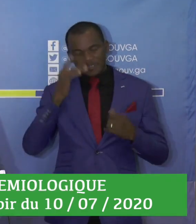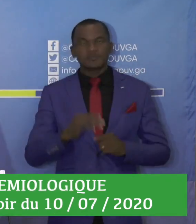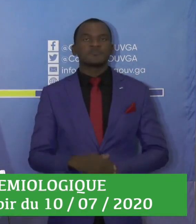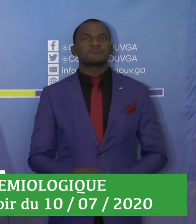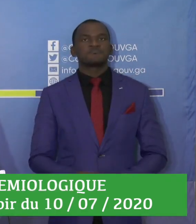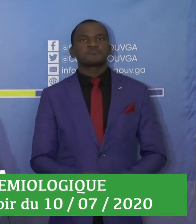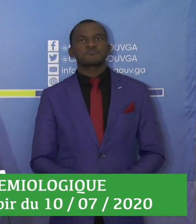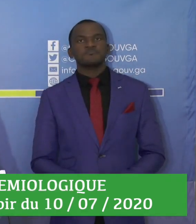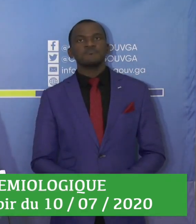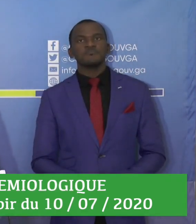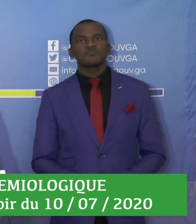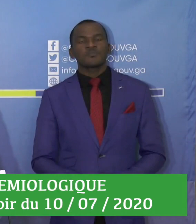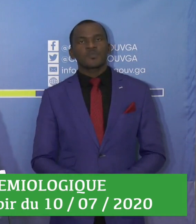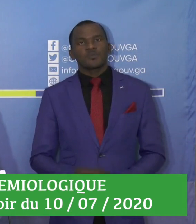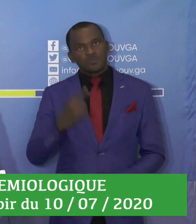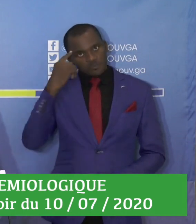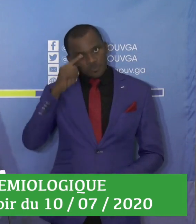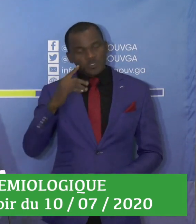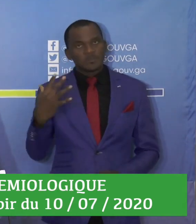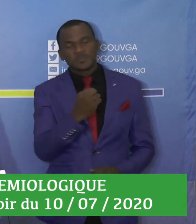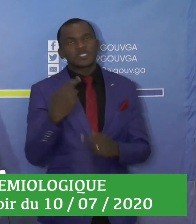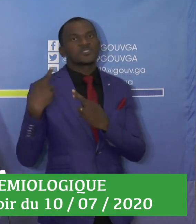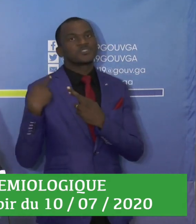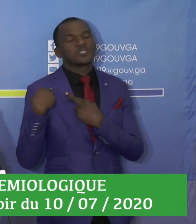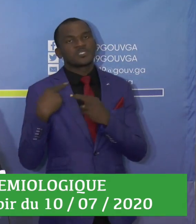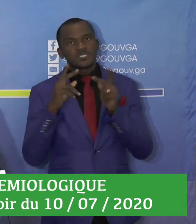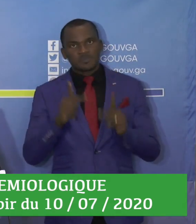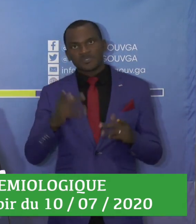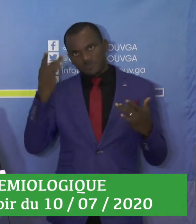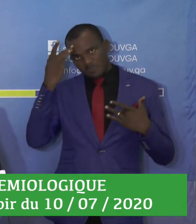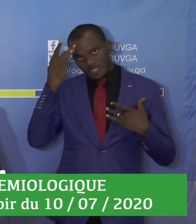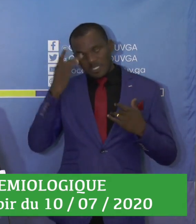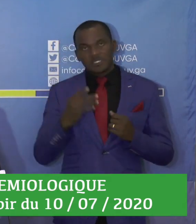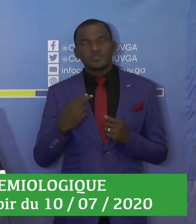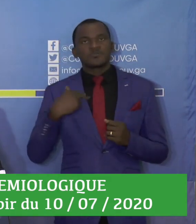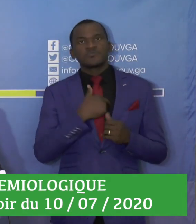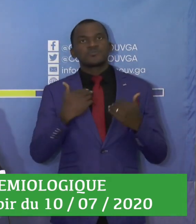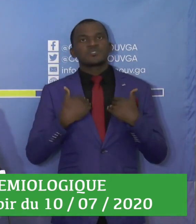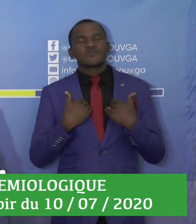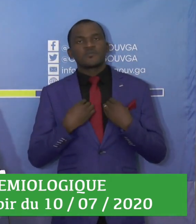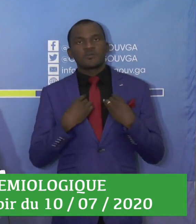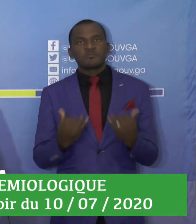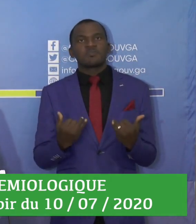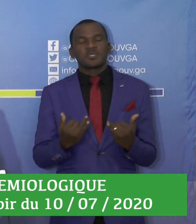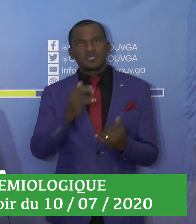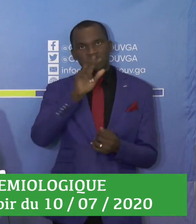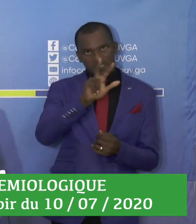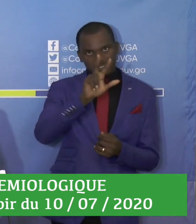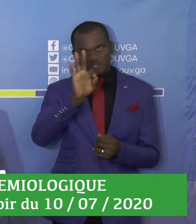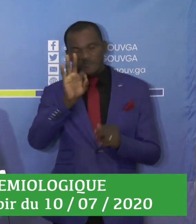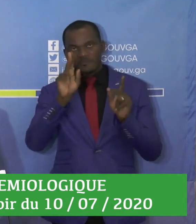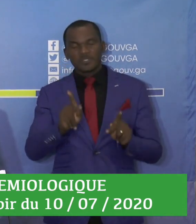Wellington. Concernant la prise en charge des patients Covid positifs, nous avons actuellement 39